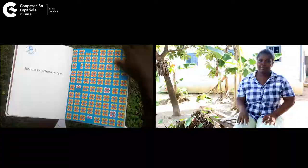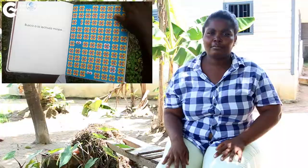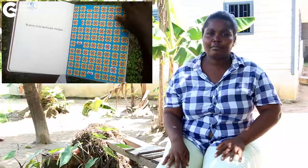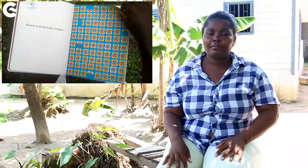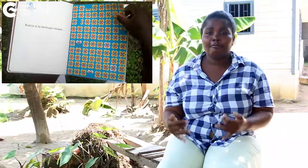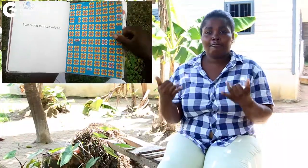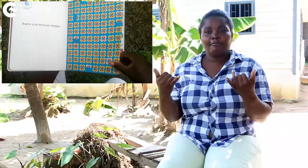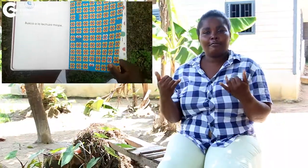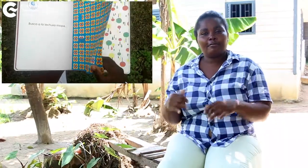Ahora,